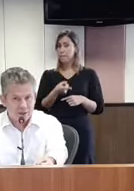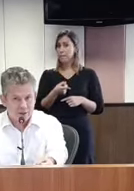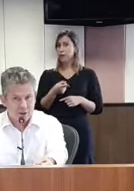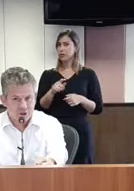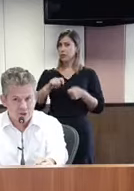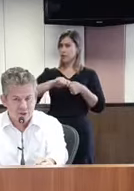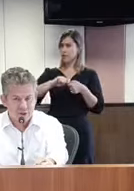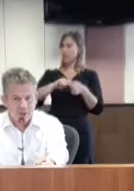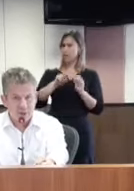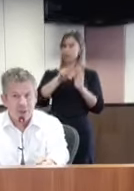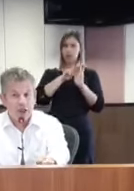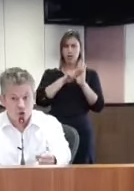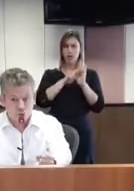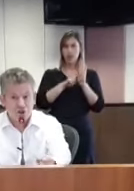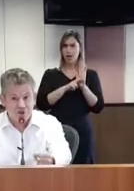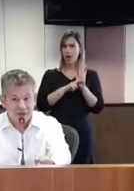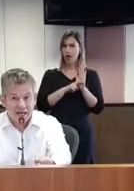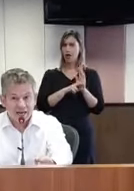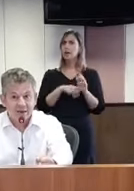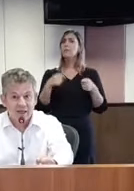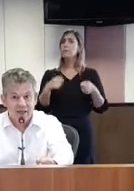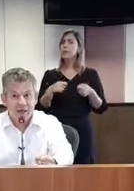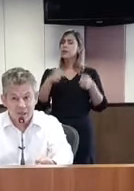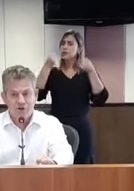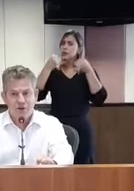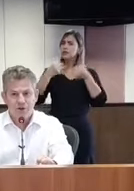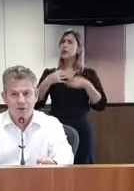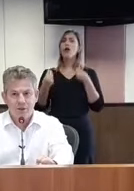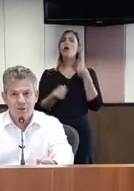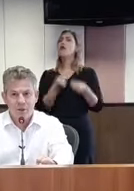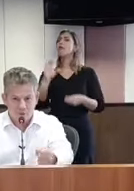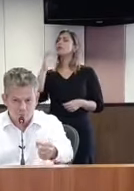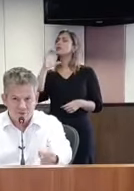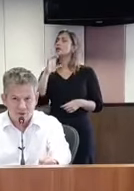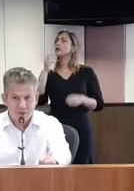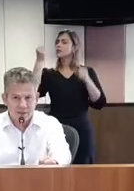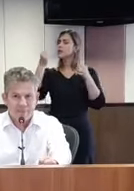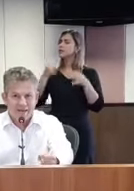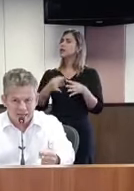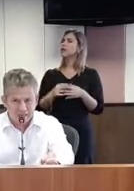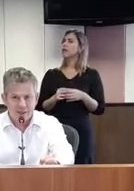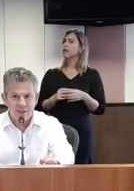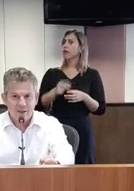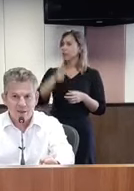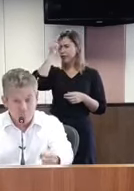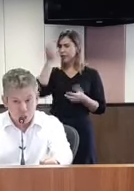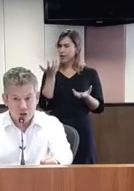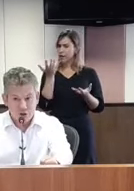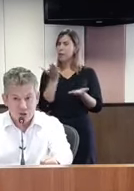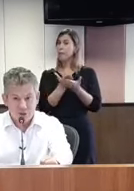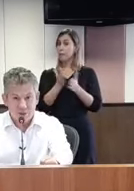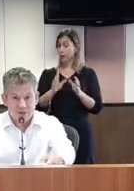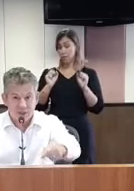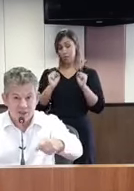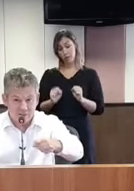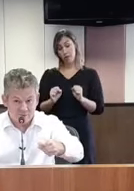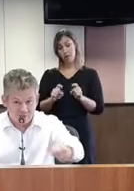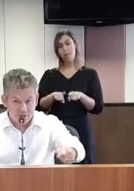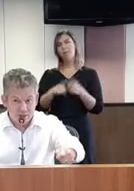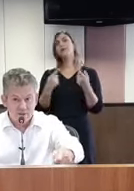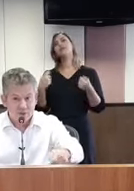medida restritiva, ele tem que justificar tecnicamente. Então, um prefeito que quiser parar, ele pode. Ele vai ter